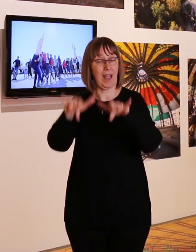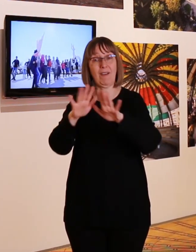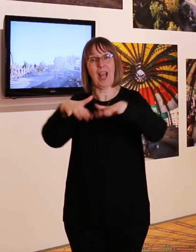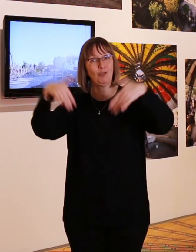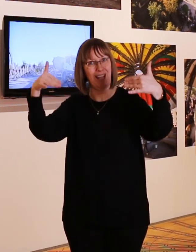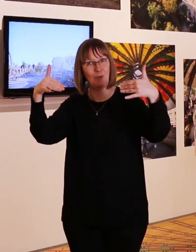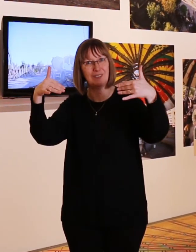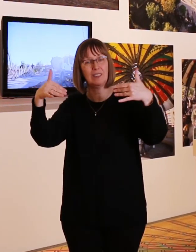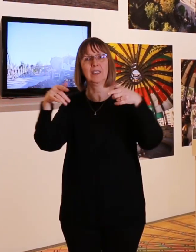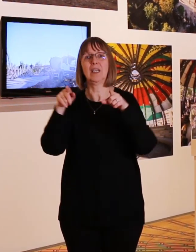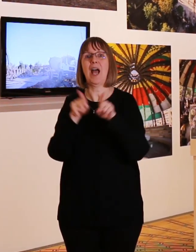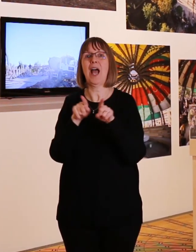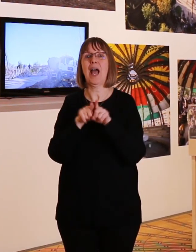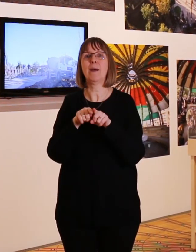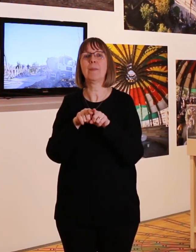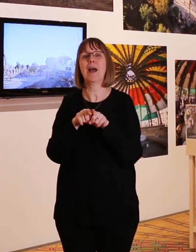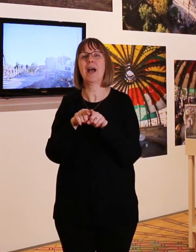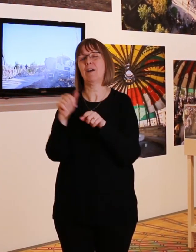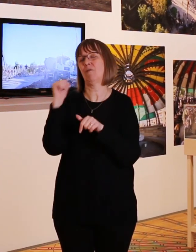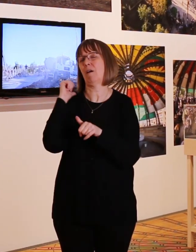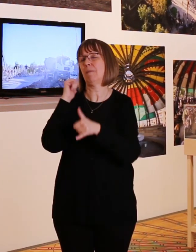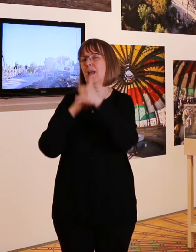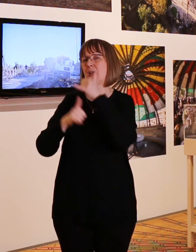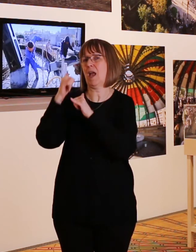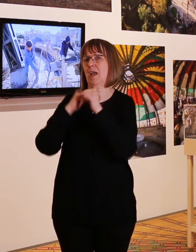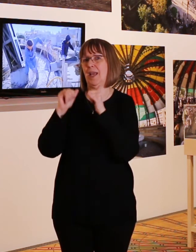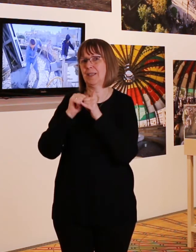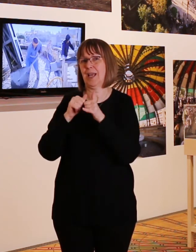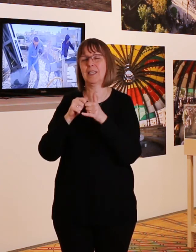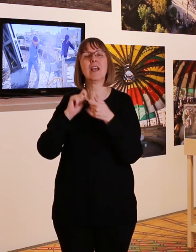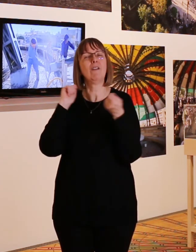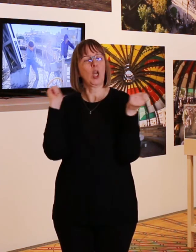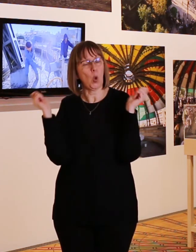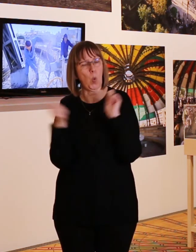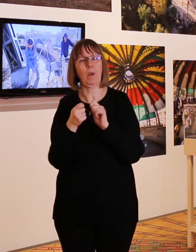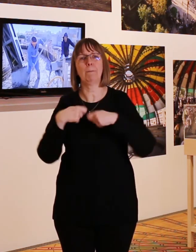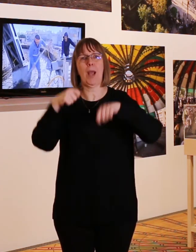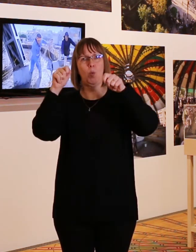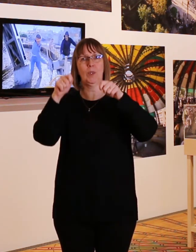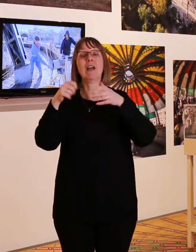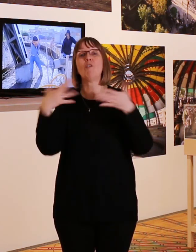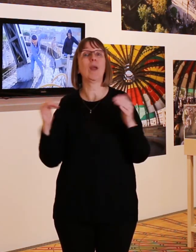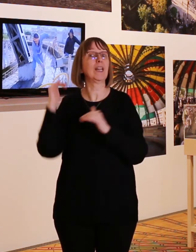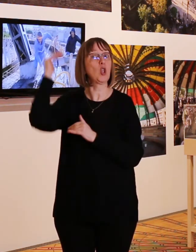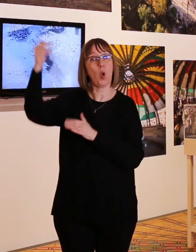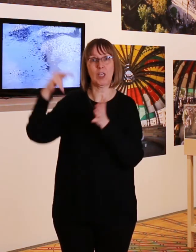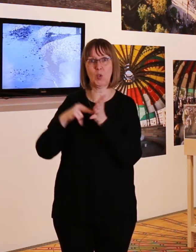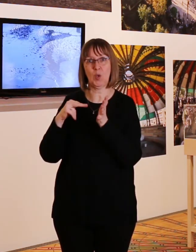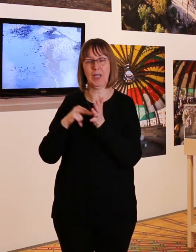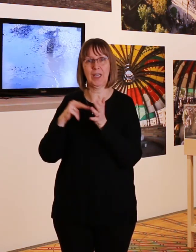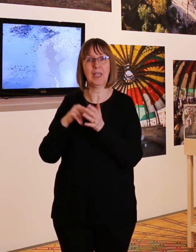Ausstellung, aber wurde auch vor einigen Jahren tatsächlich architektonisch in Nordsyrien, in